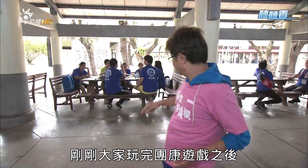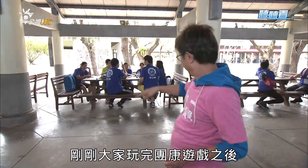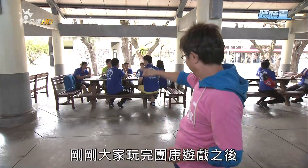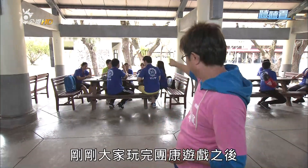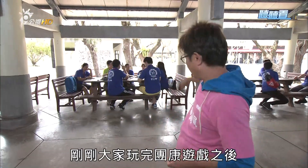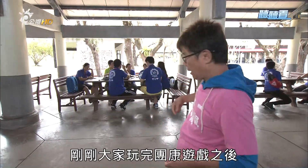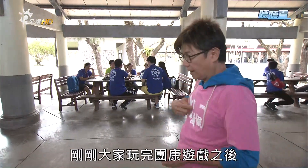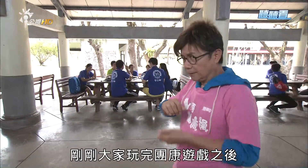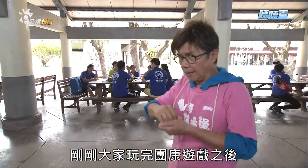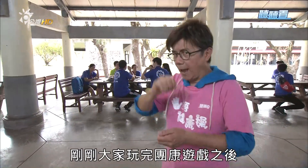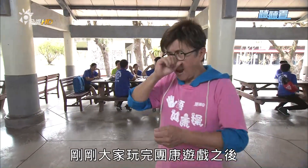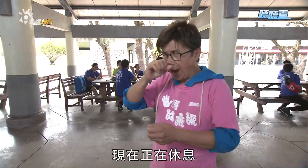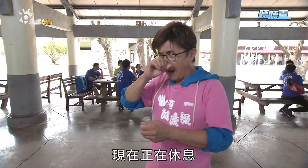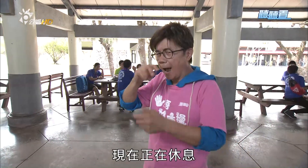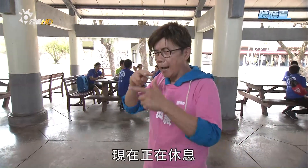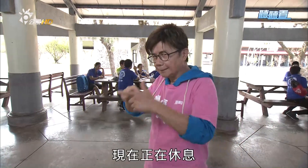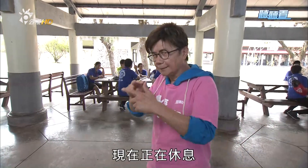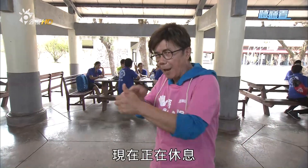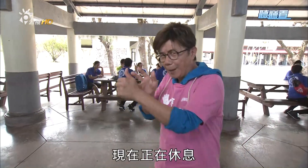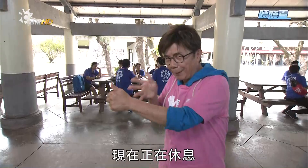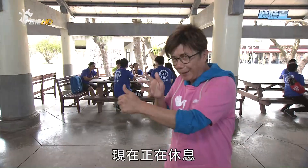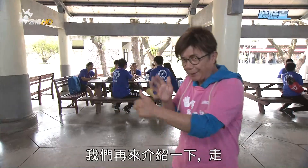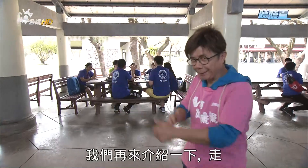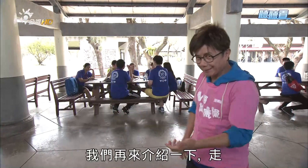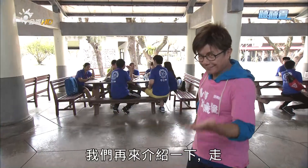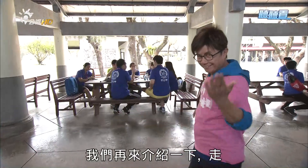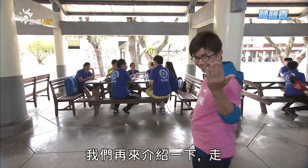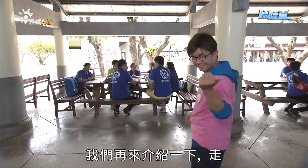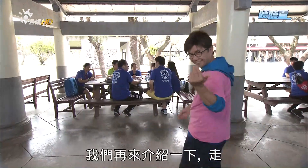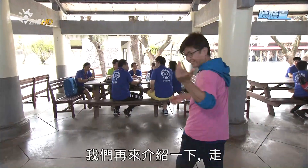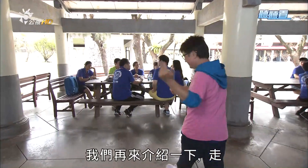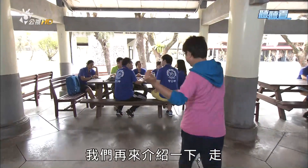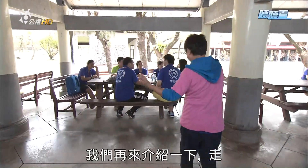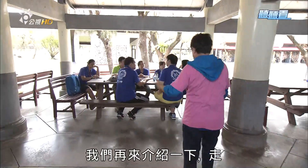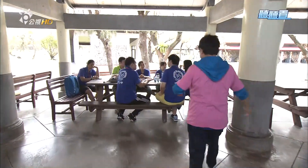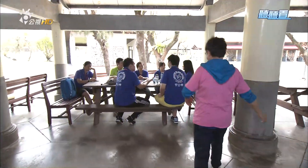团康游戏之后呢，现在正在休息，我们再来介绍一下，走。